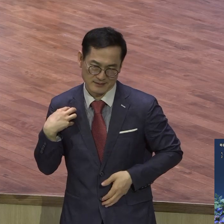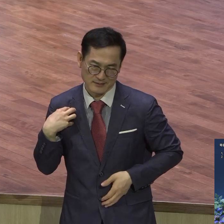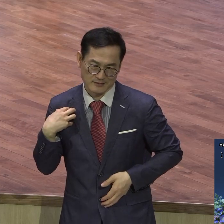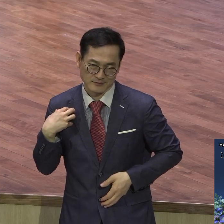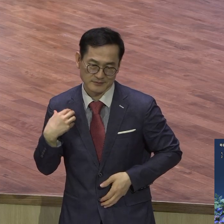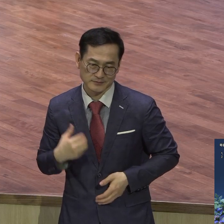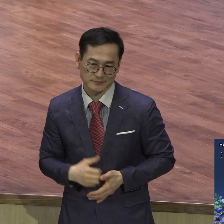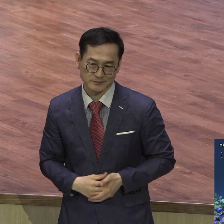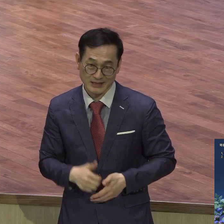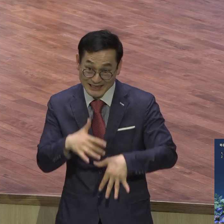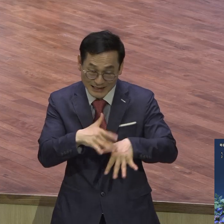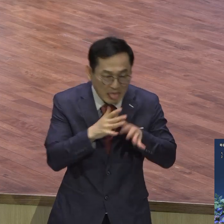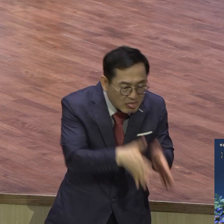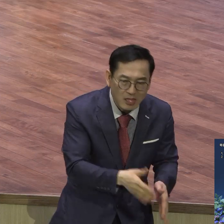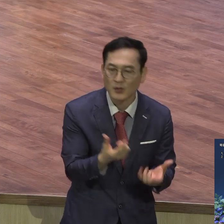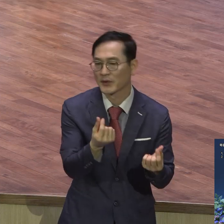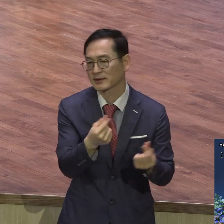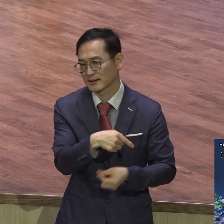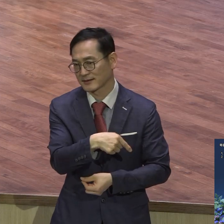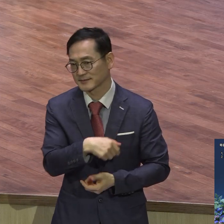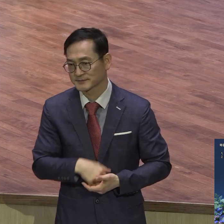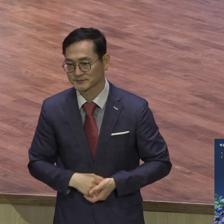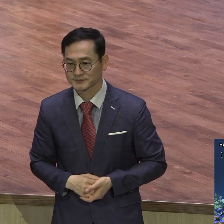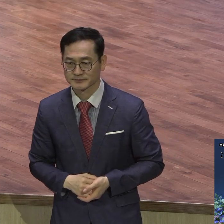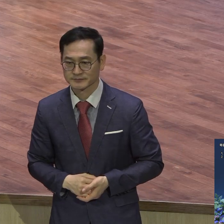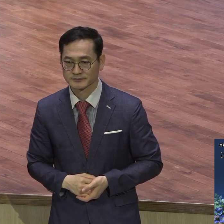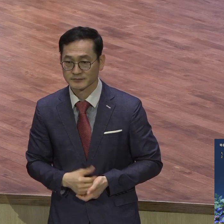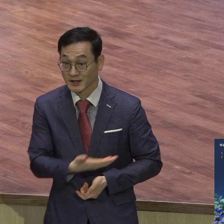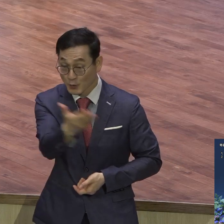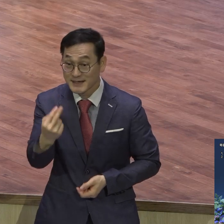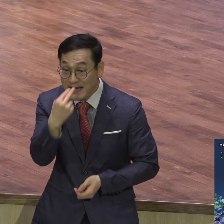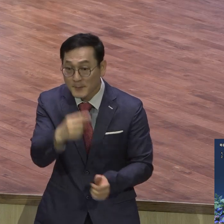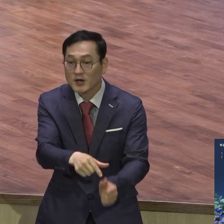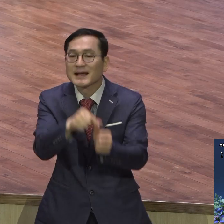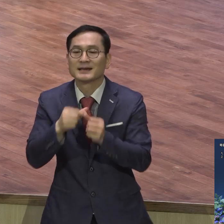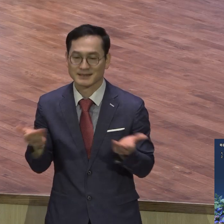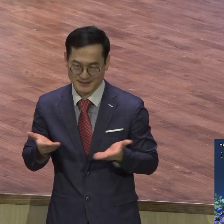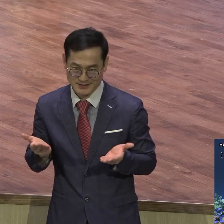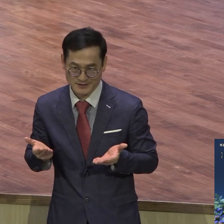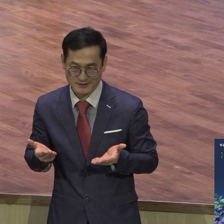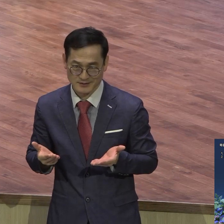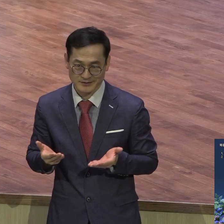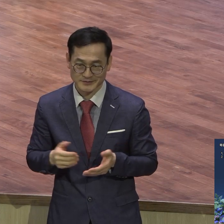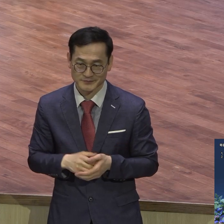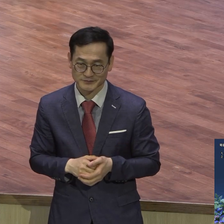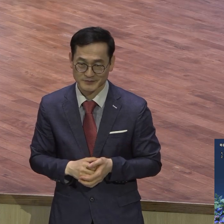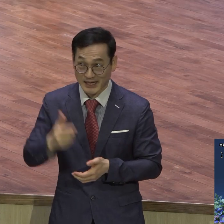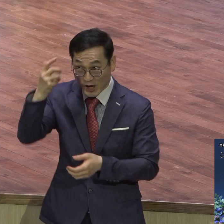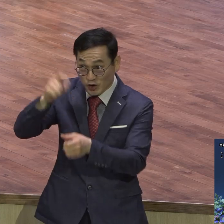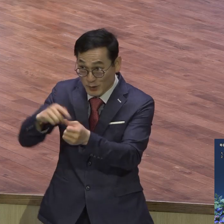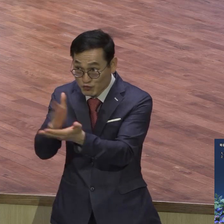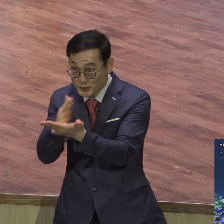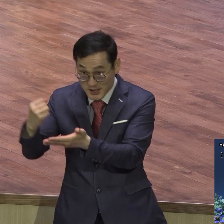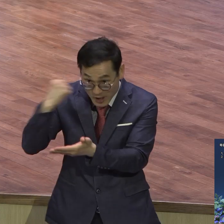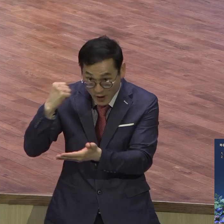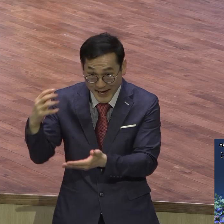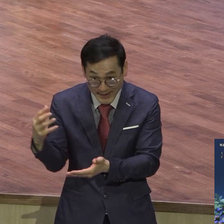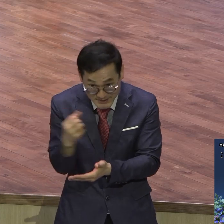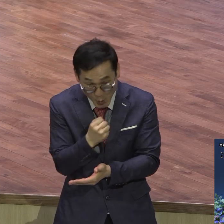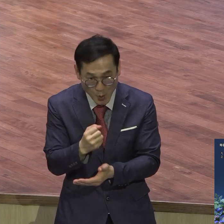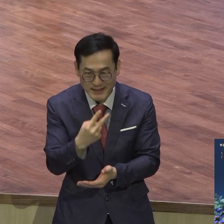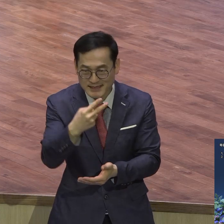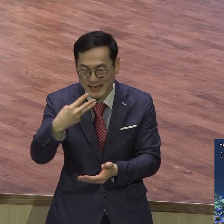거예요. 사단에게 속은 거예요. 영적 모든 성도를 생명 살리는 것. 인생 촉점에 맞춘 영적 분별력을 가지고 살며